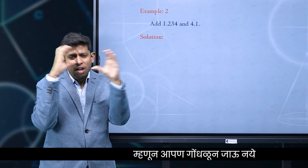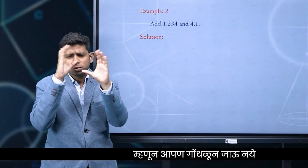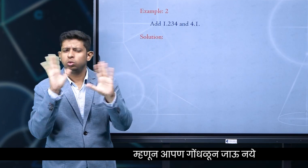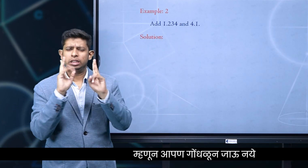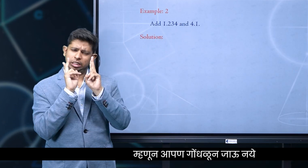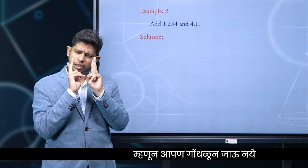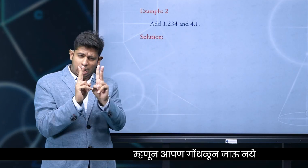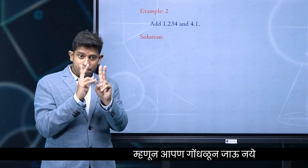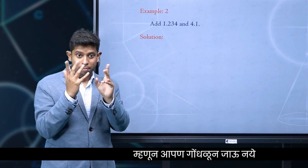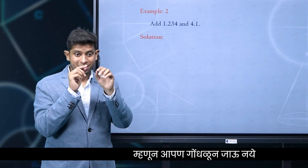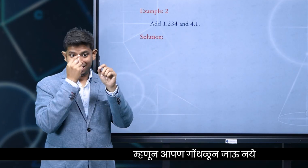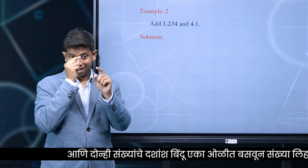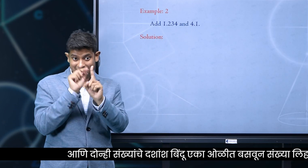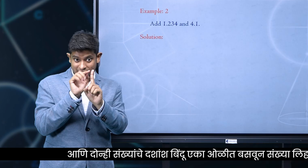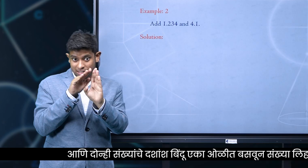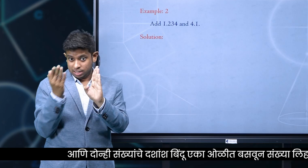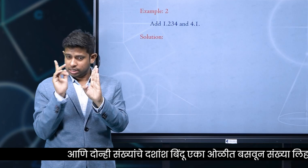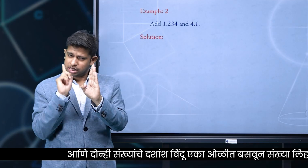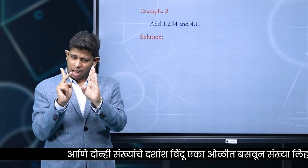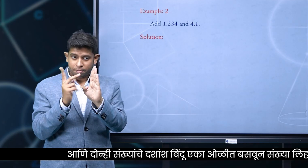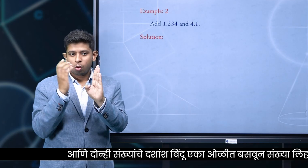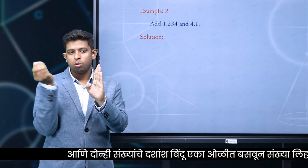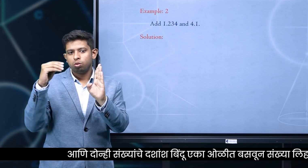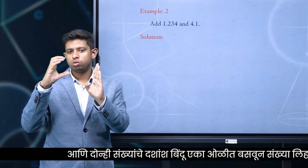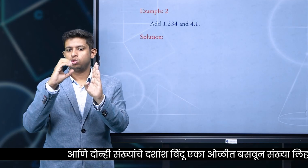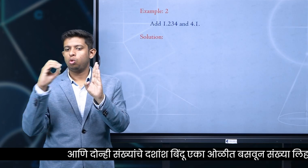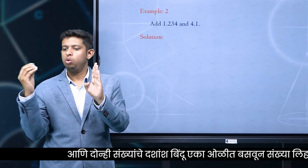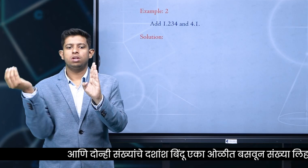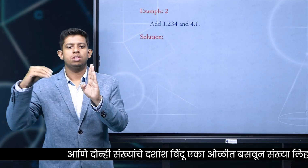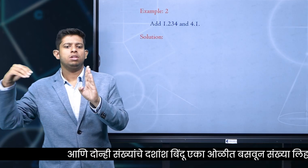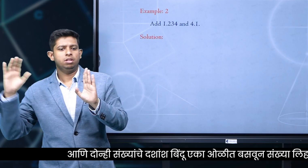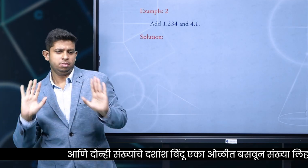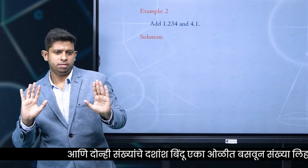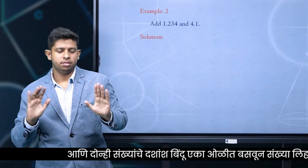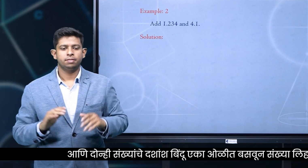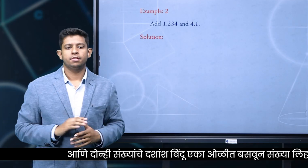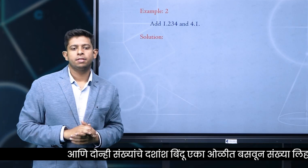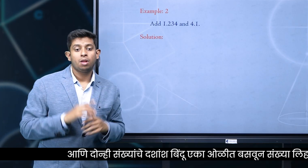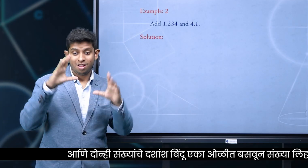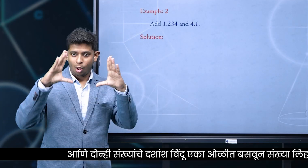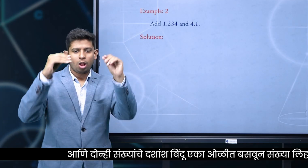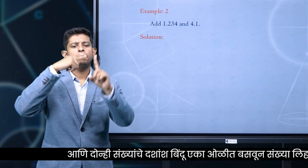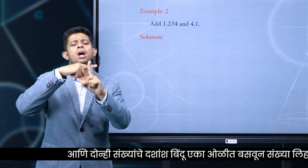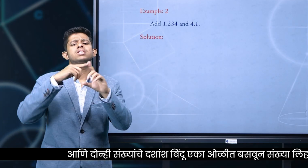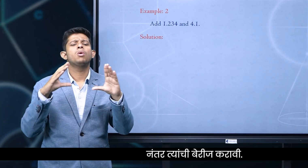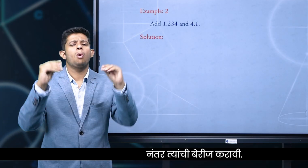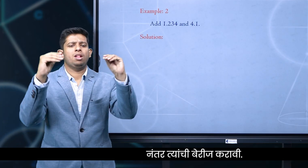म्हणून आपण गोंधळून जाऊ नये आणि दोन्ही संख्यांचे दशांश बिंदू एका ओळीत बसवून संख्या लिहावी. नंतर